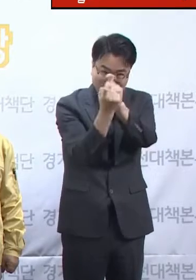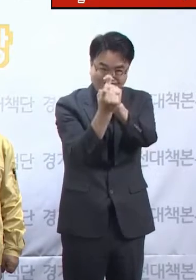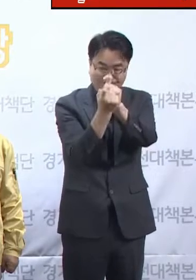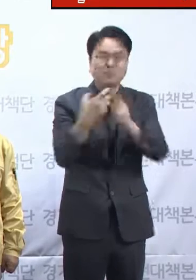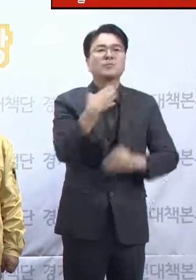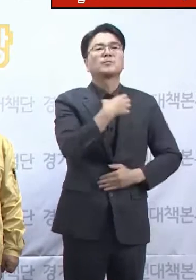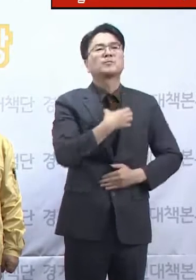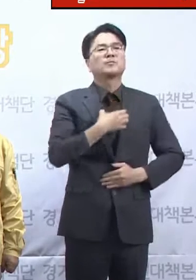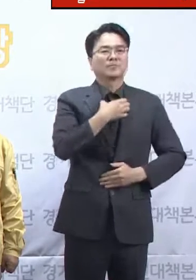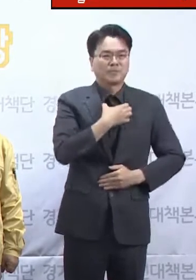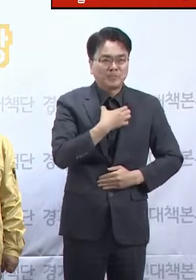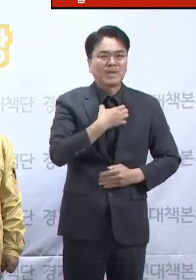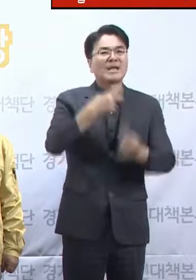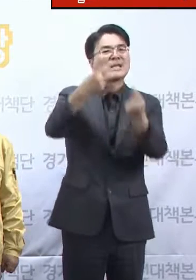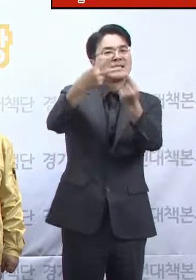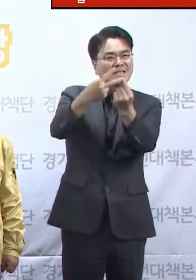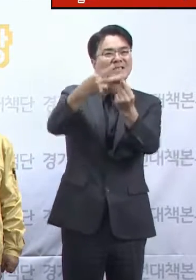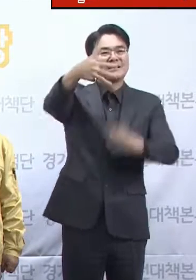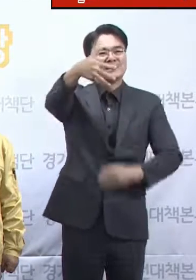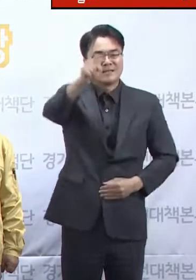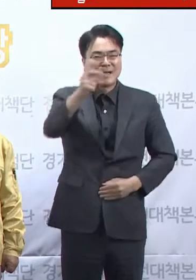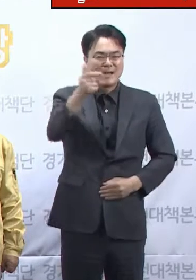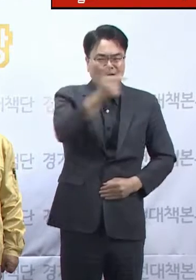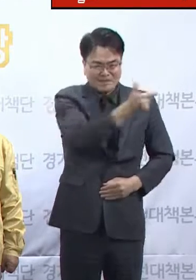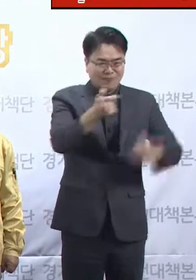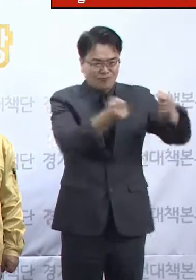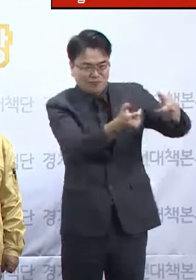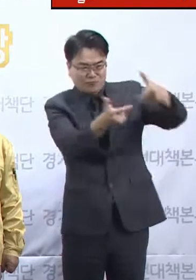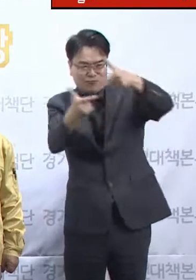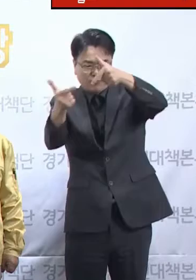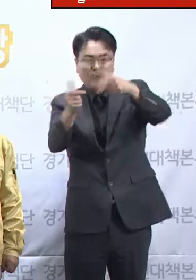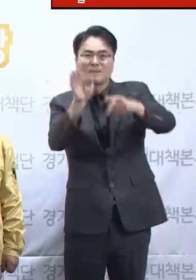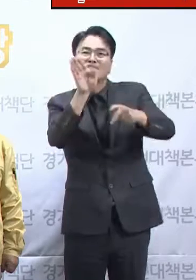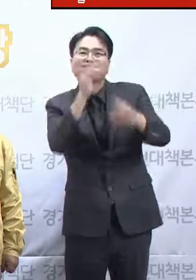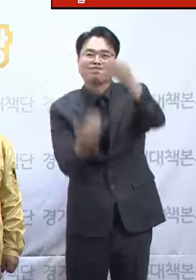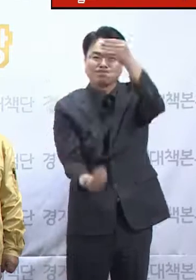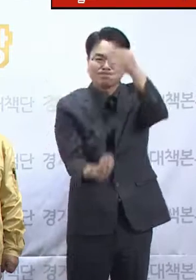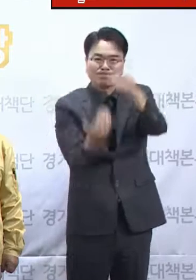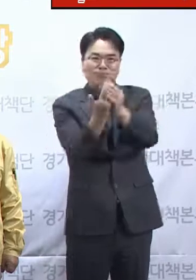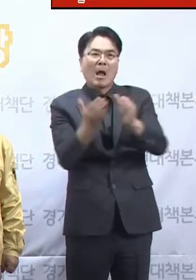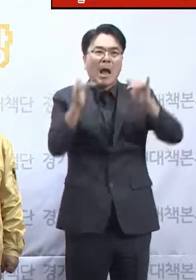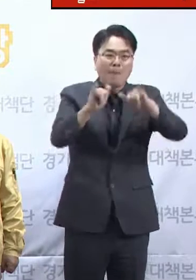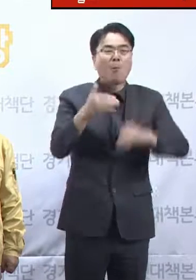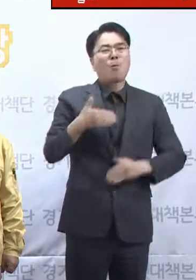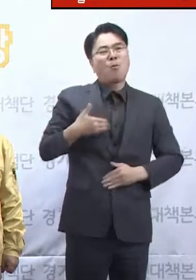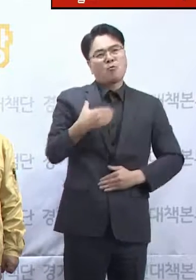우려했던 제2차 대유행이 현실화될 수 있는 매우 위중한 상황입니다.